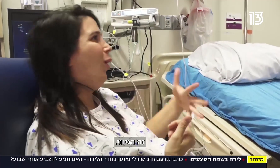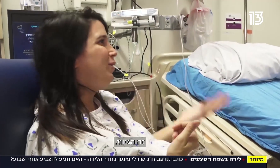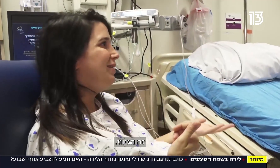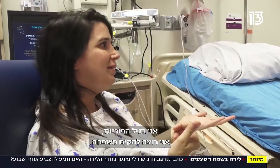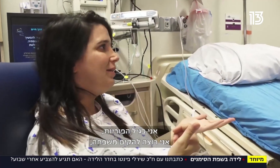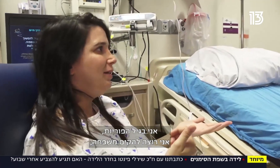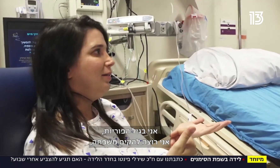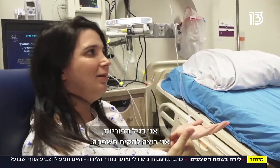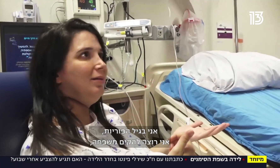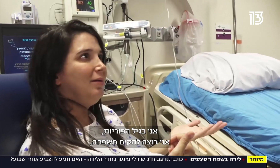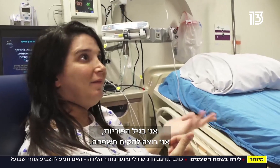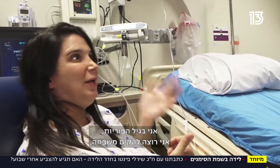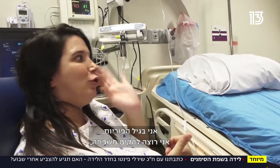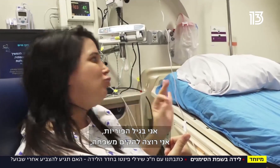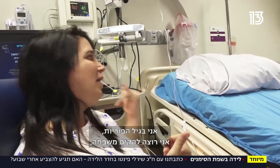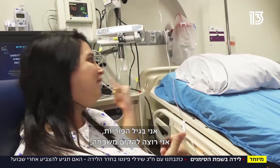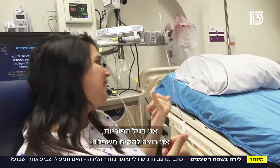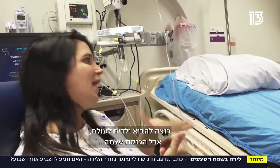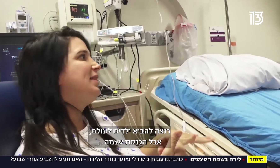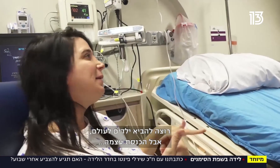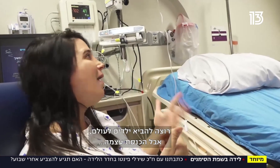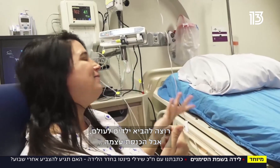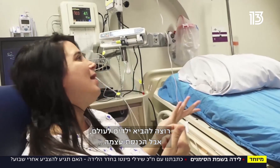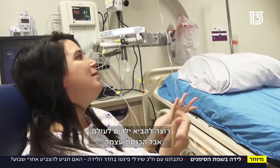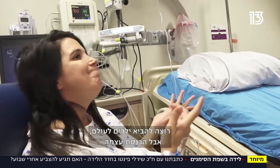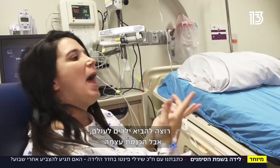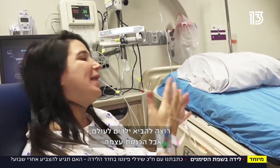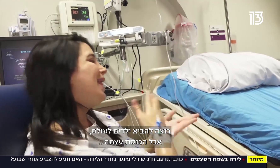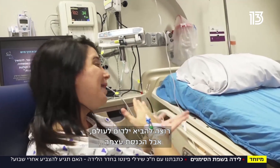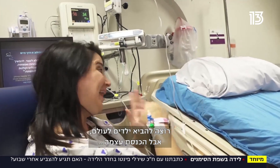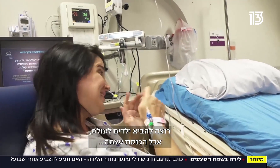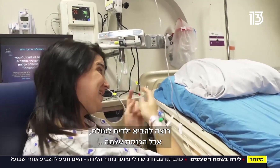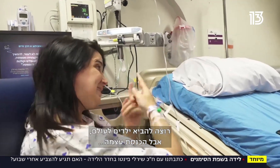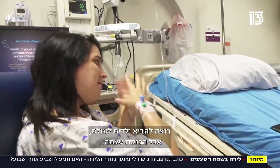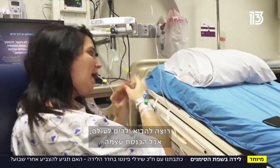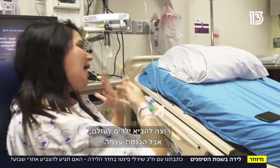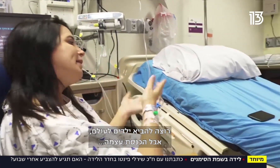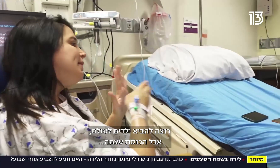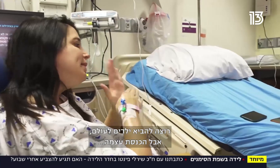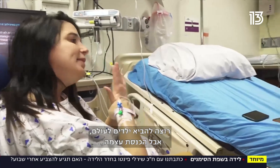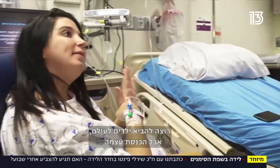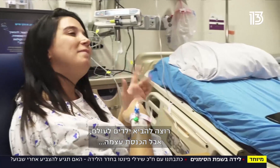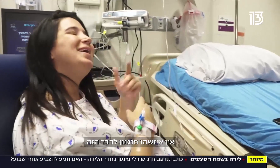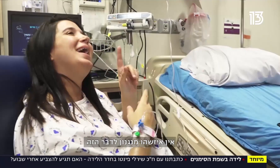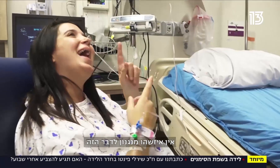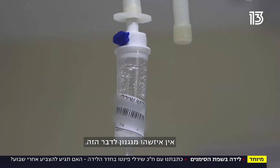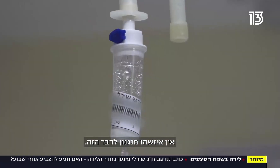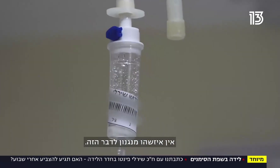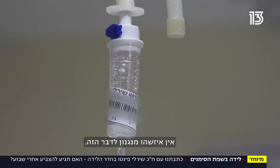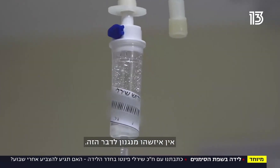והגיוני, אני בגיל הפוריות, אני רוצה להקים משפחה, רוצה להביא ילדים לעולם. אבל הכנסת עצמה אין איזשהו מנגנון